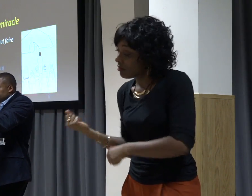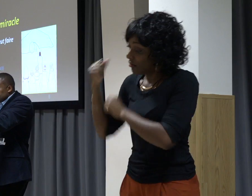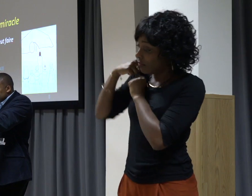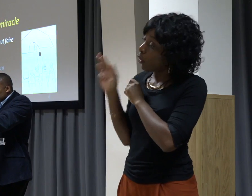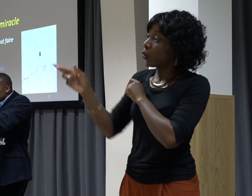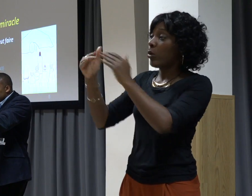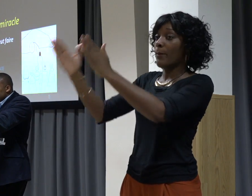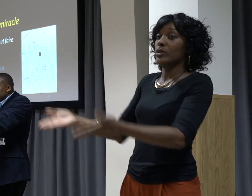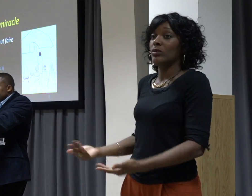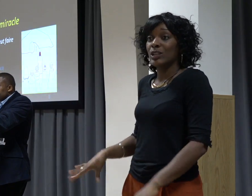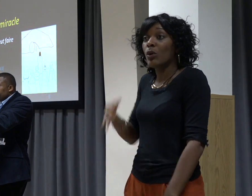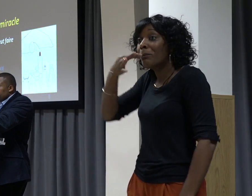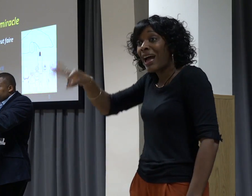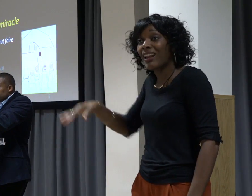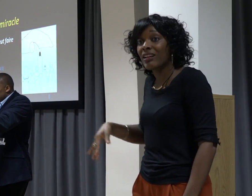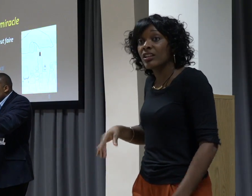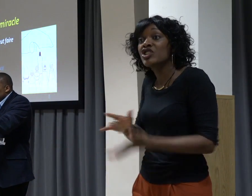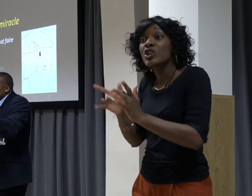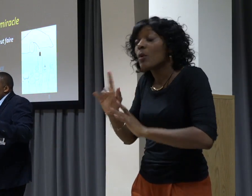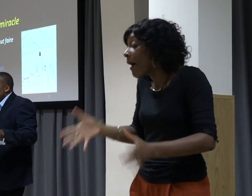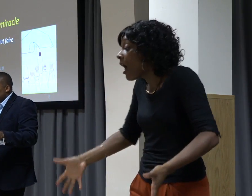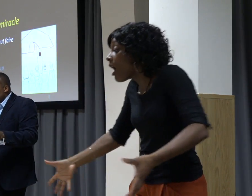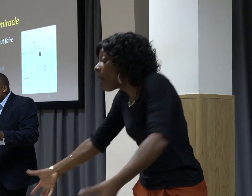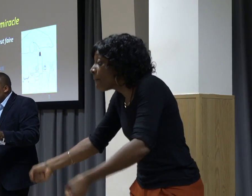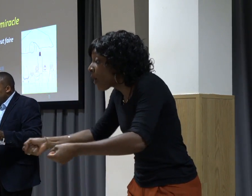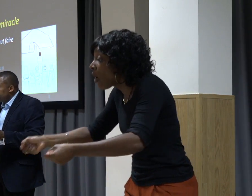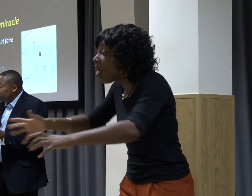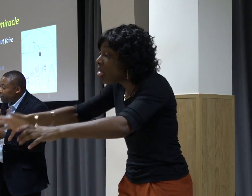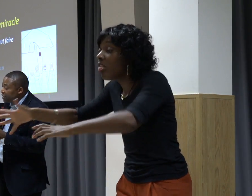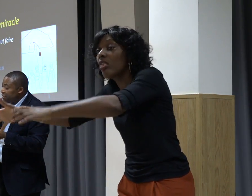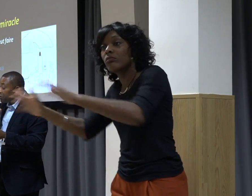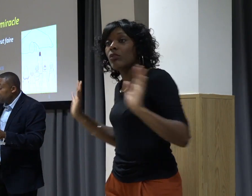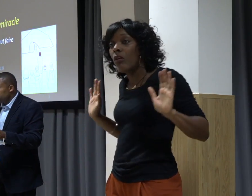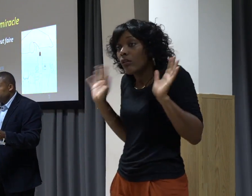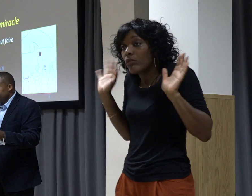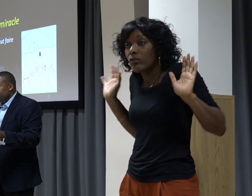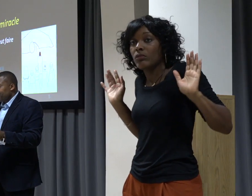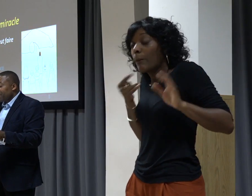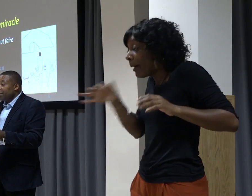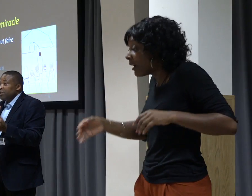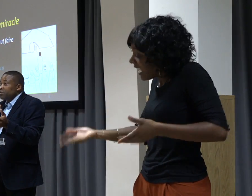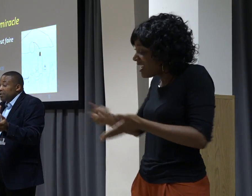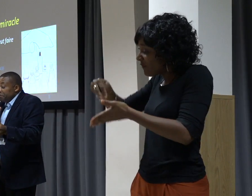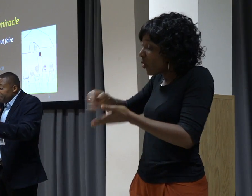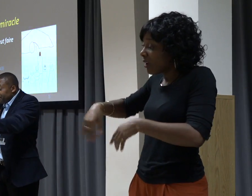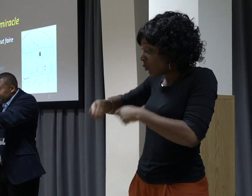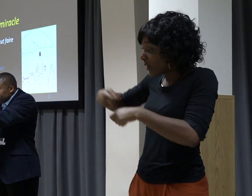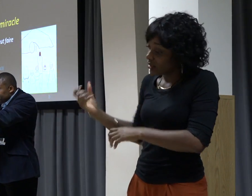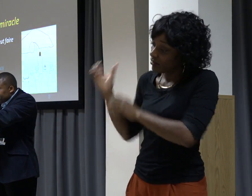Ça se fait. Je parlais tout à l'heure de la résurrection de la fille du chef de la synagogue. Jésus